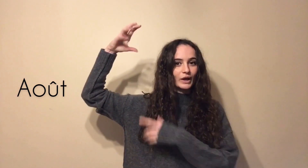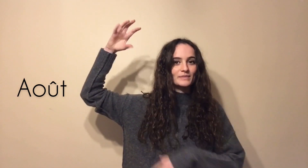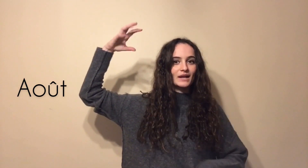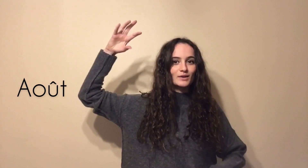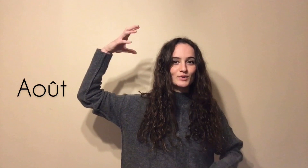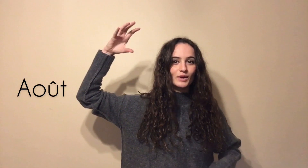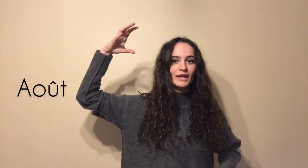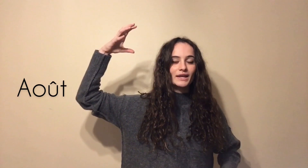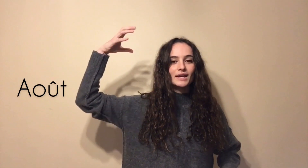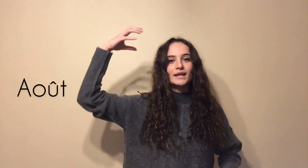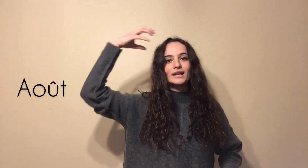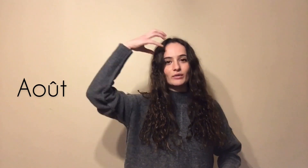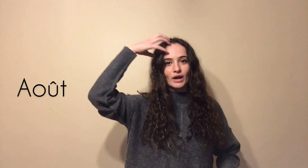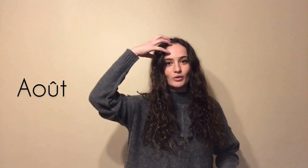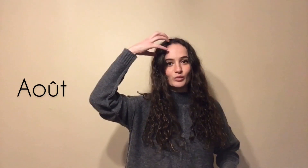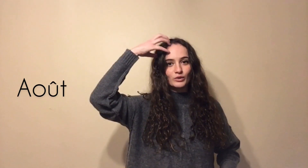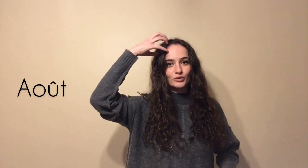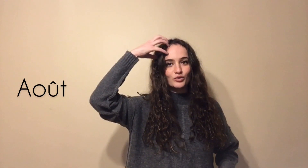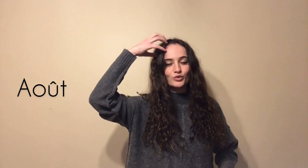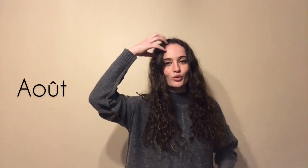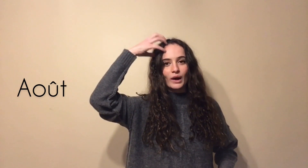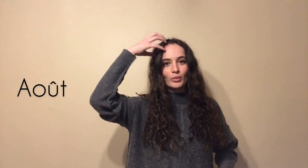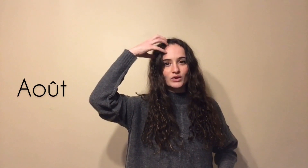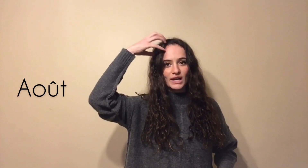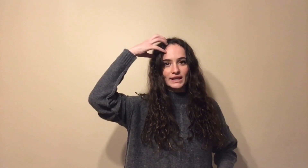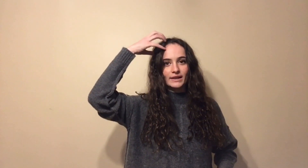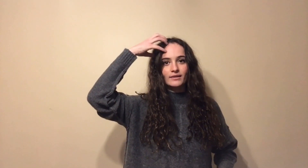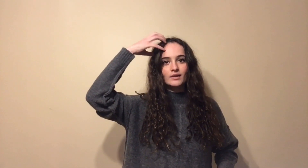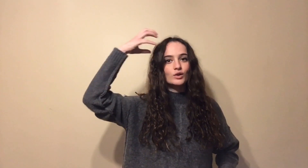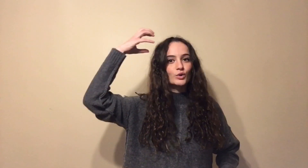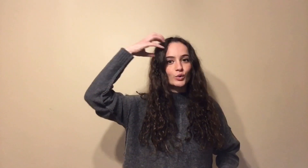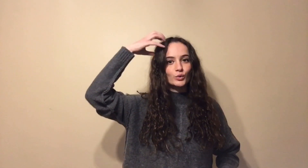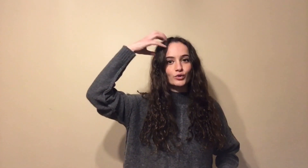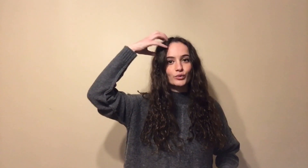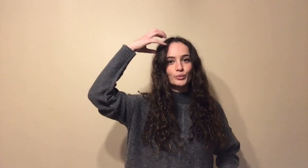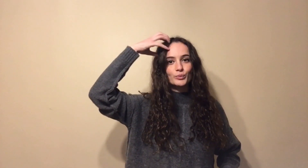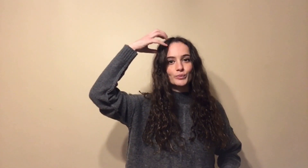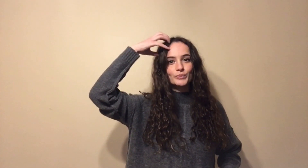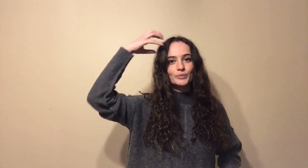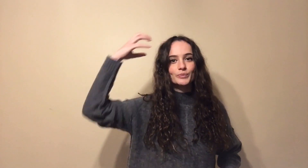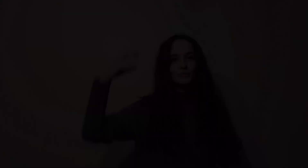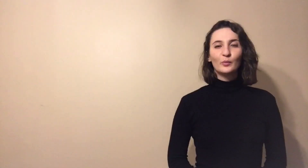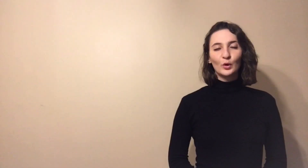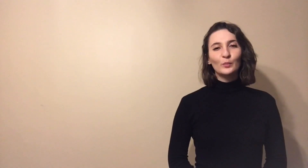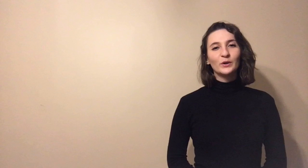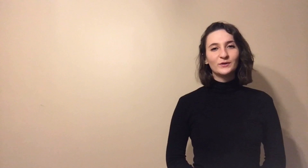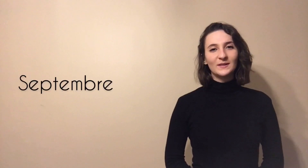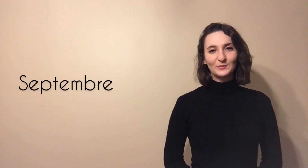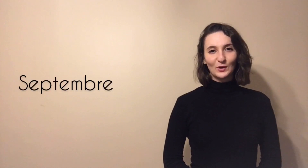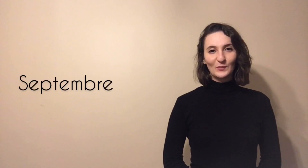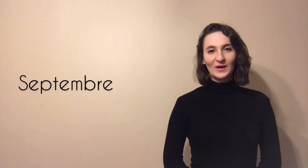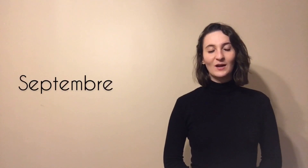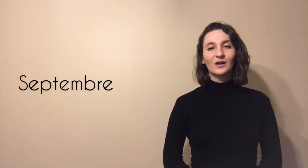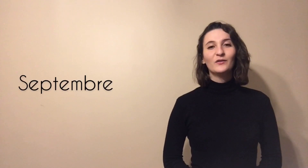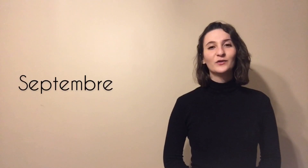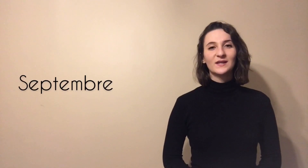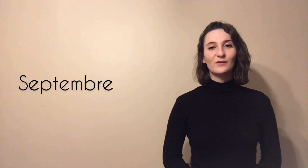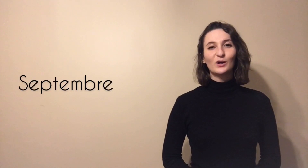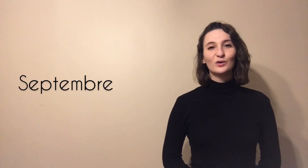ça, soleil. Et voilà, le mois d'août, du coup on le rapproche à la tête. Août. Pour le mois de septembre, alors il faut savoir que c'est